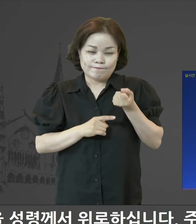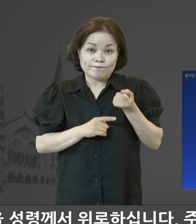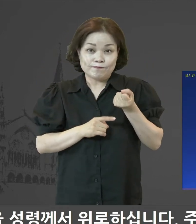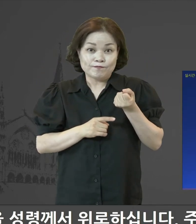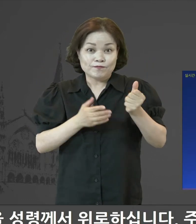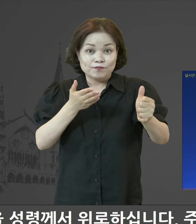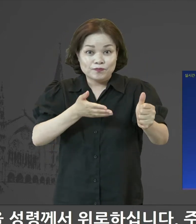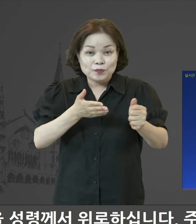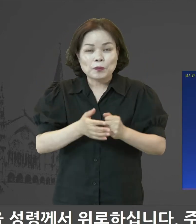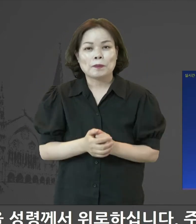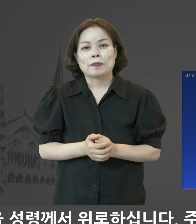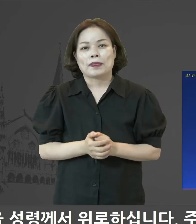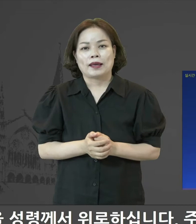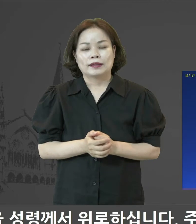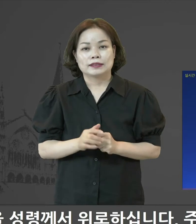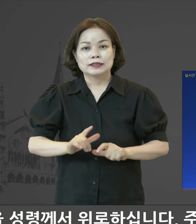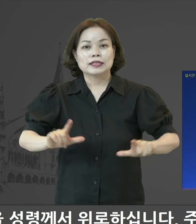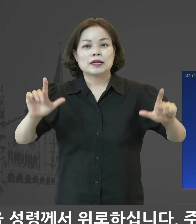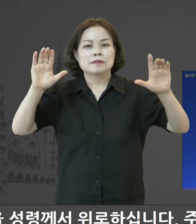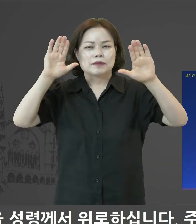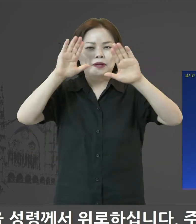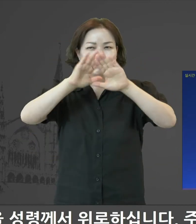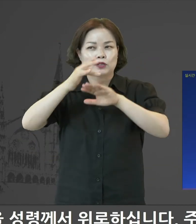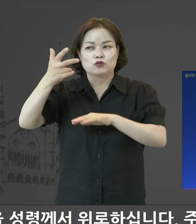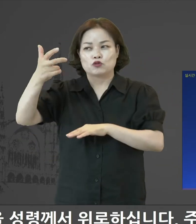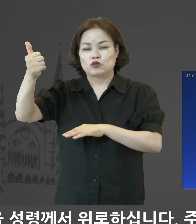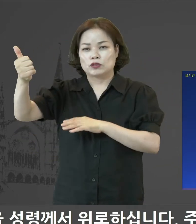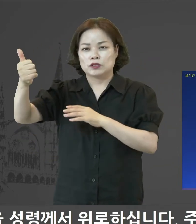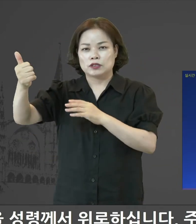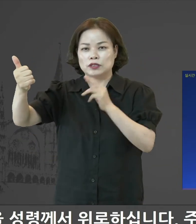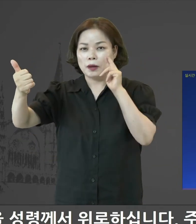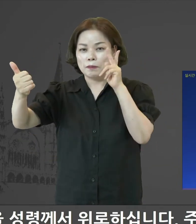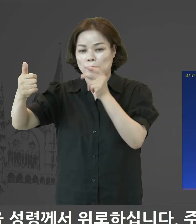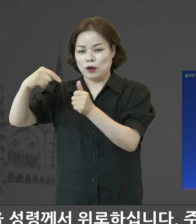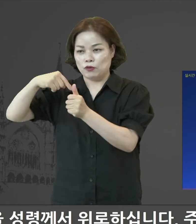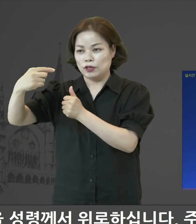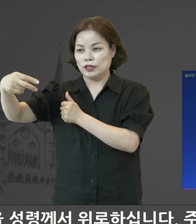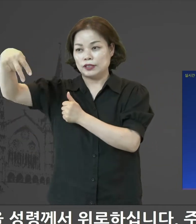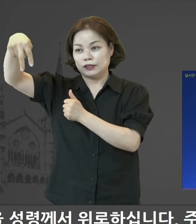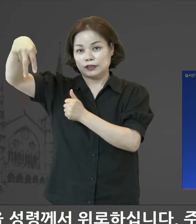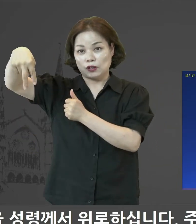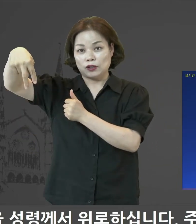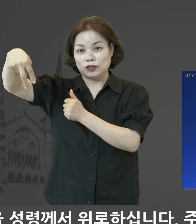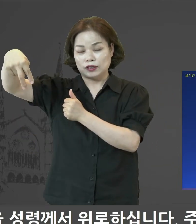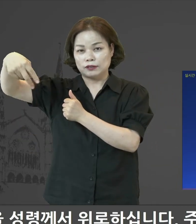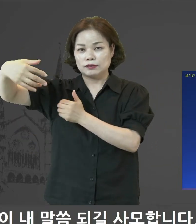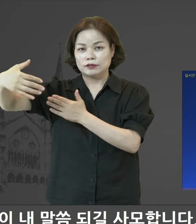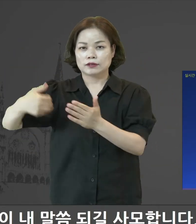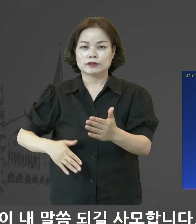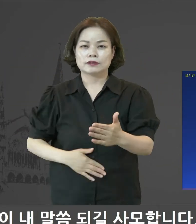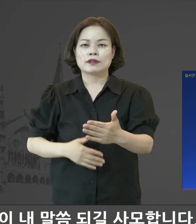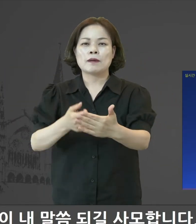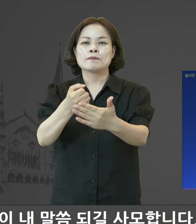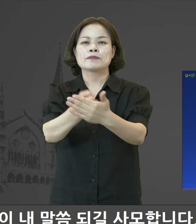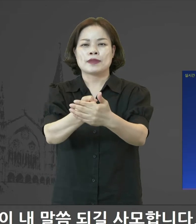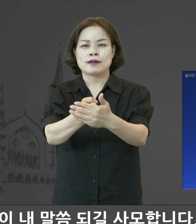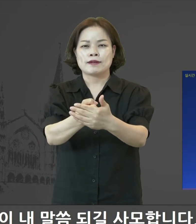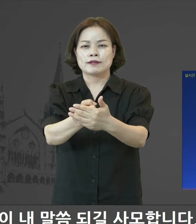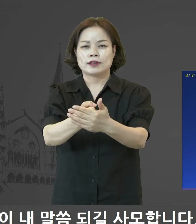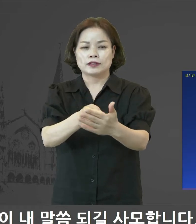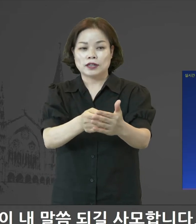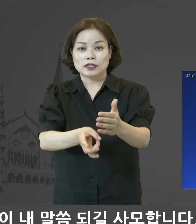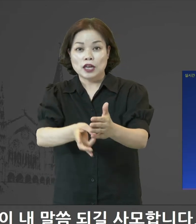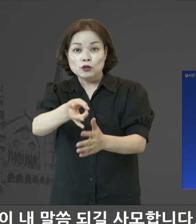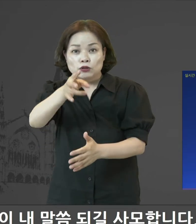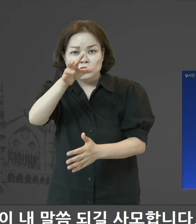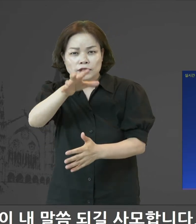읽어보십시다. 읽겠습니다. 그날 밤에 주께서 바울 곁에 서서 이르시되 담대하라, 내가